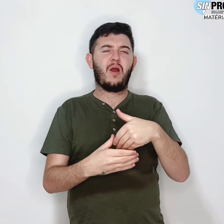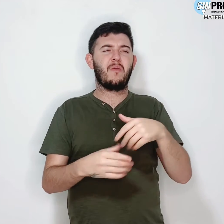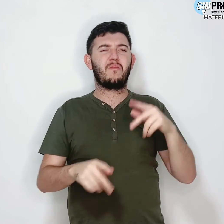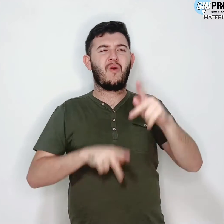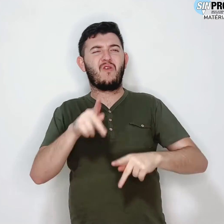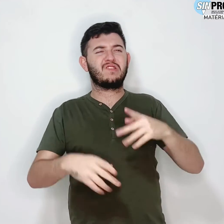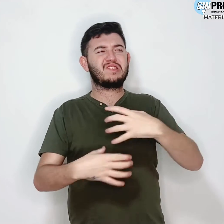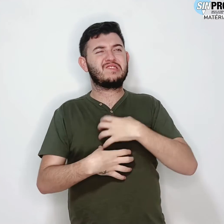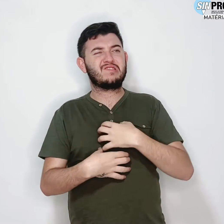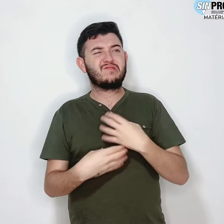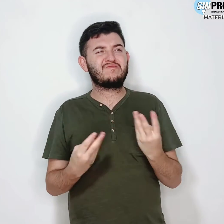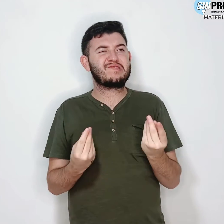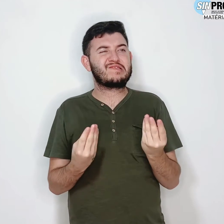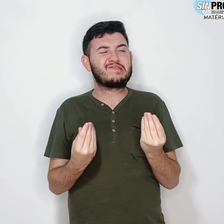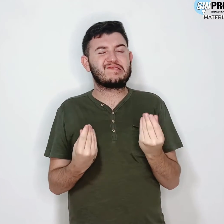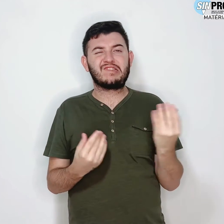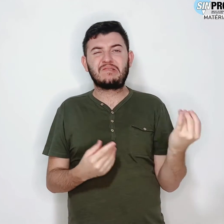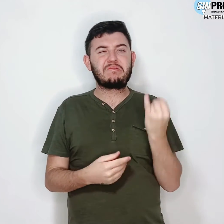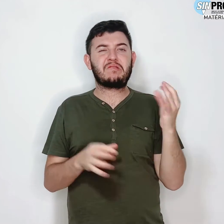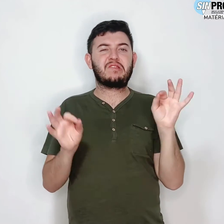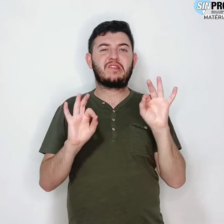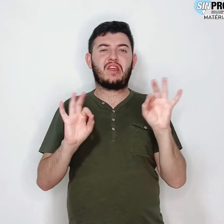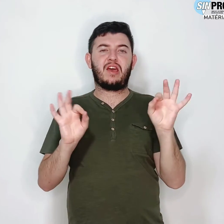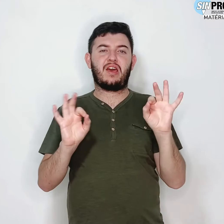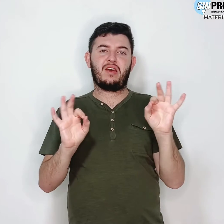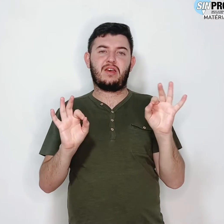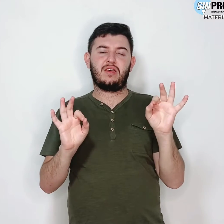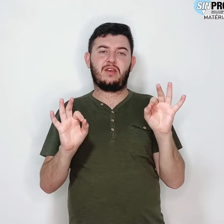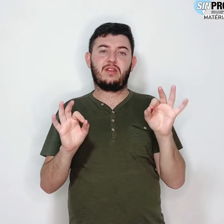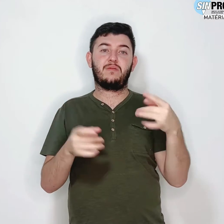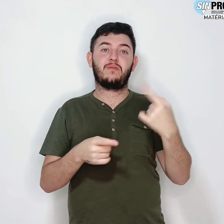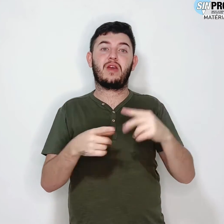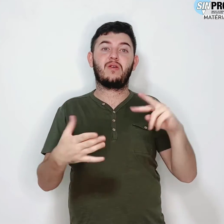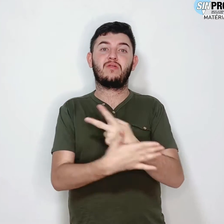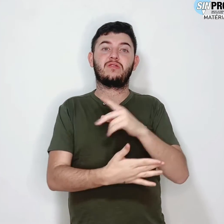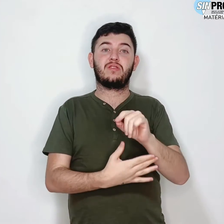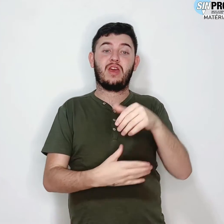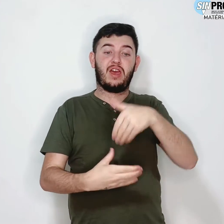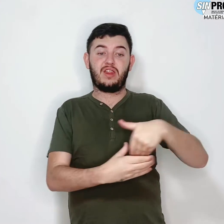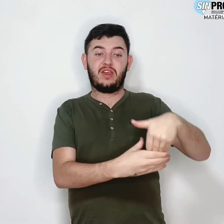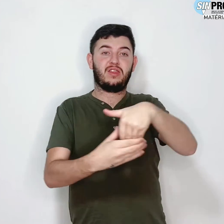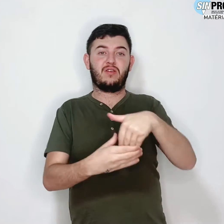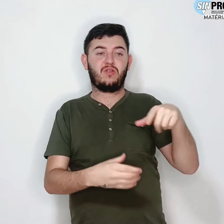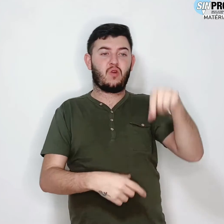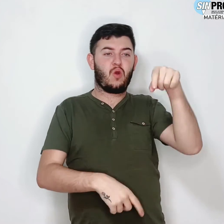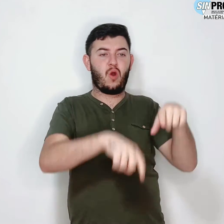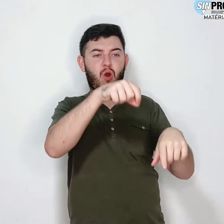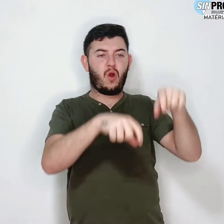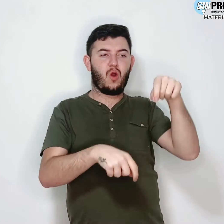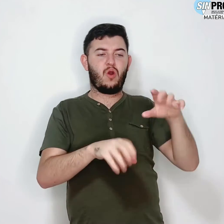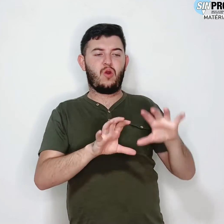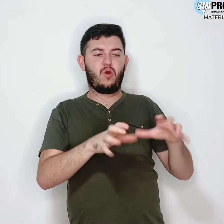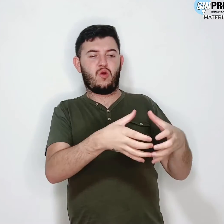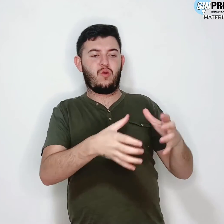tornaram instrumento de legitimação das elites políticas e empresariais estaduais.